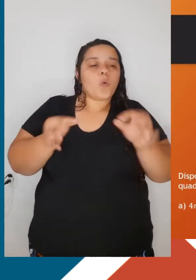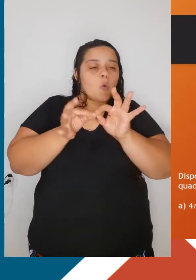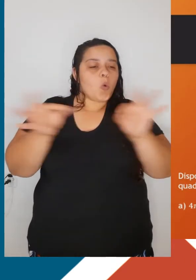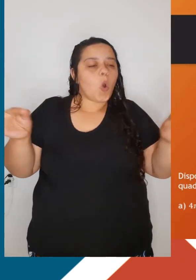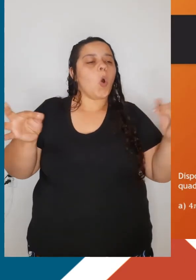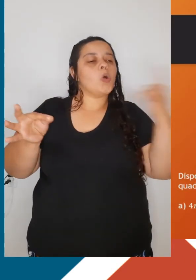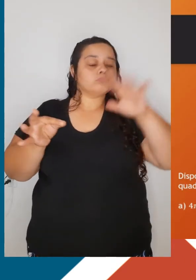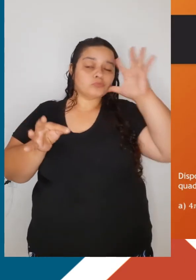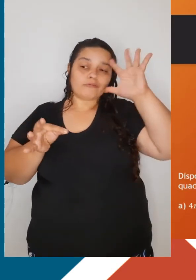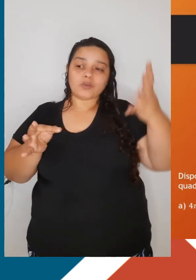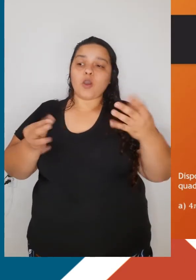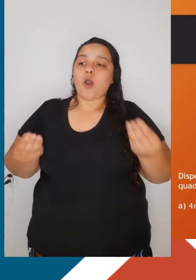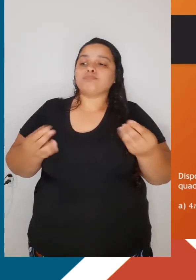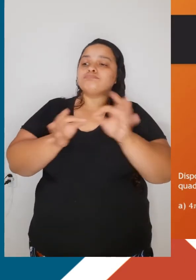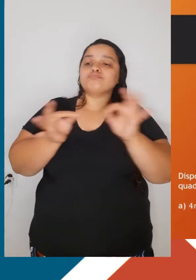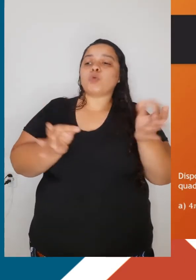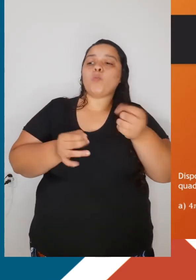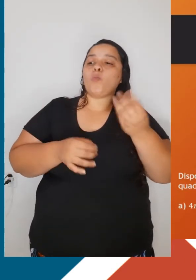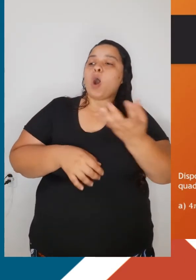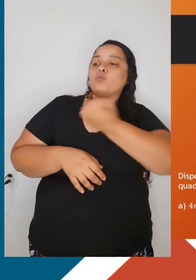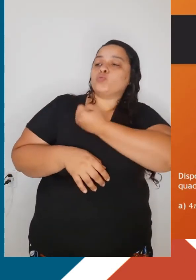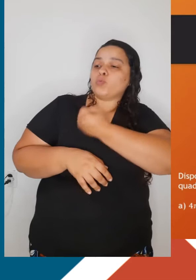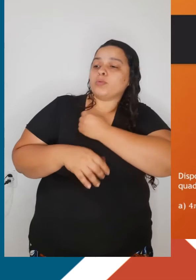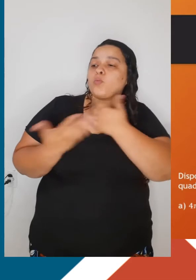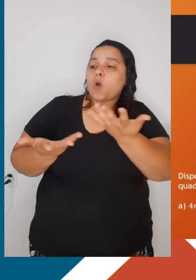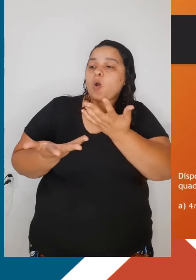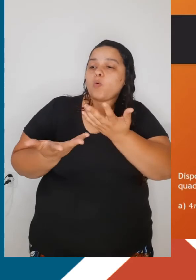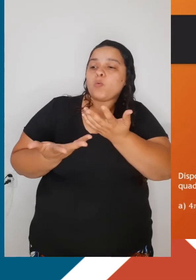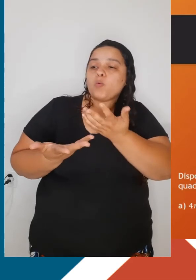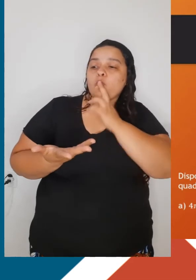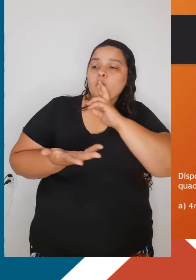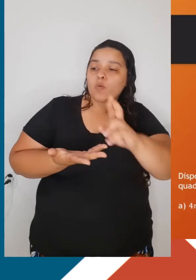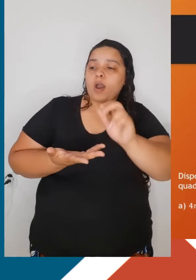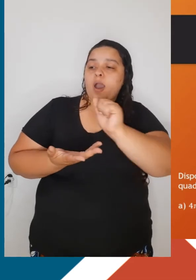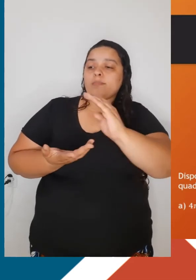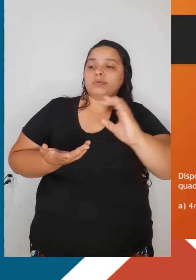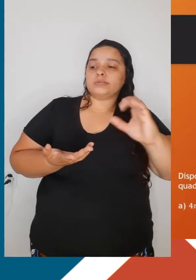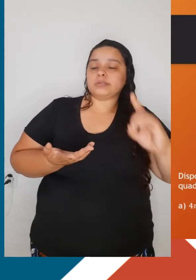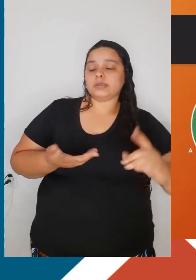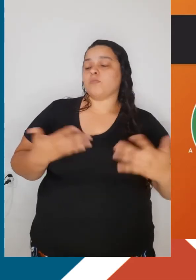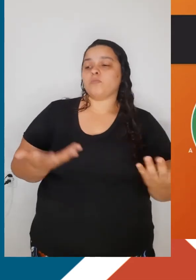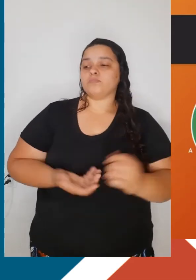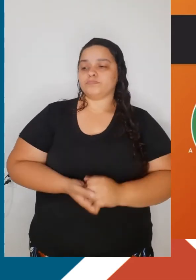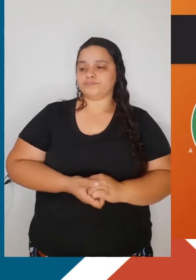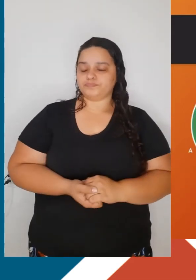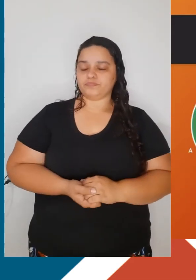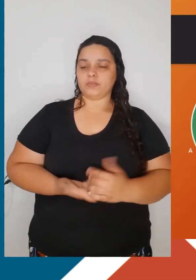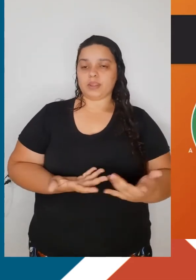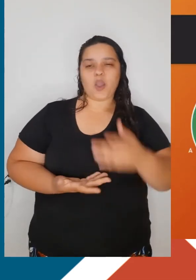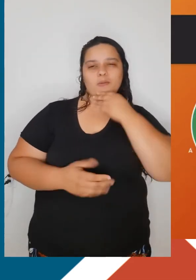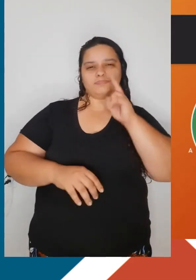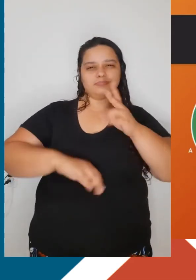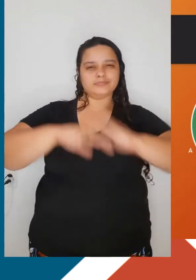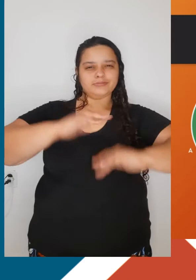metro quadrado. A medida encontrada pelo engenheiro foi... Então, nós temos a seguinte situação.